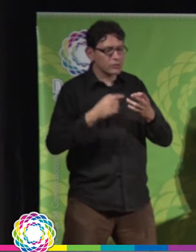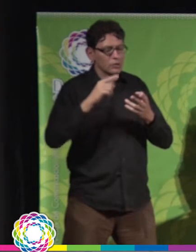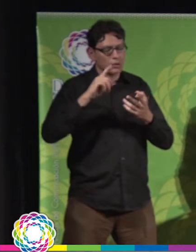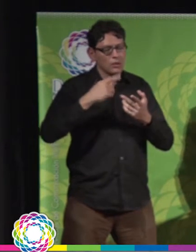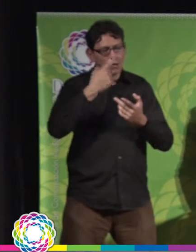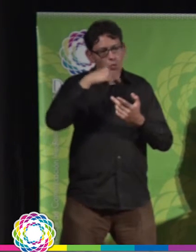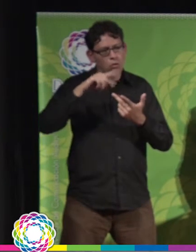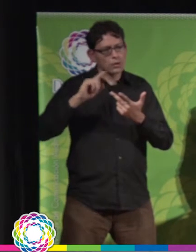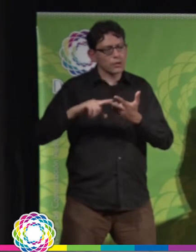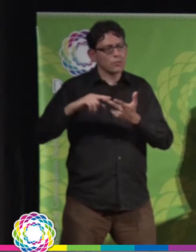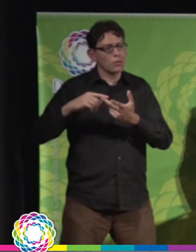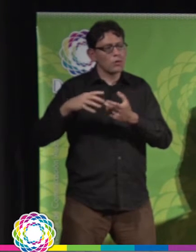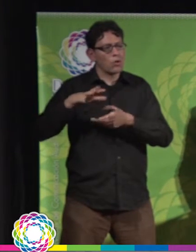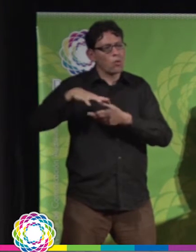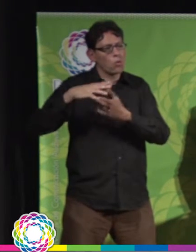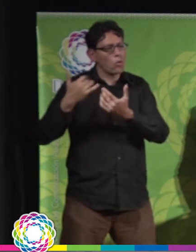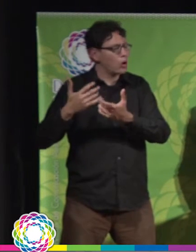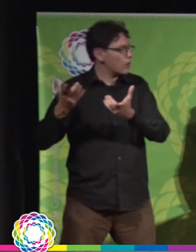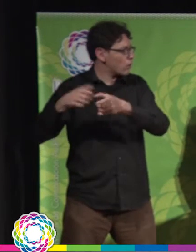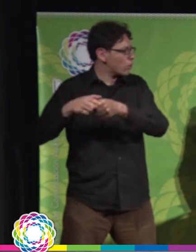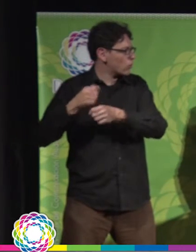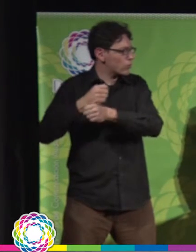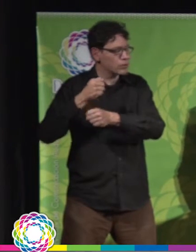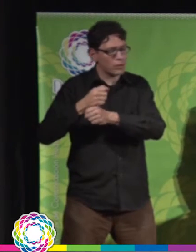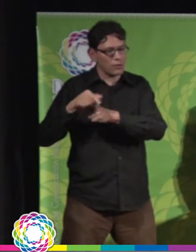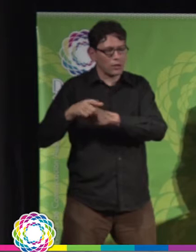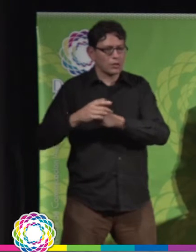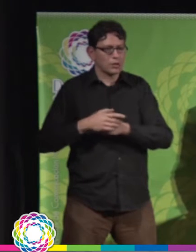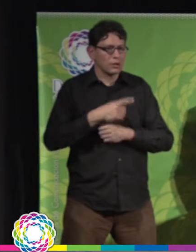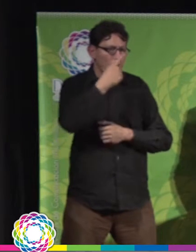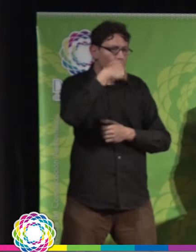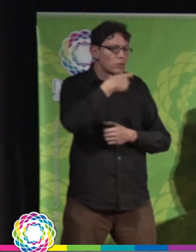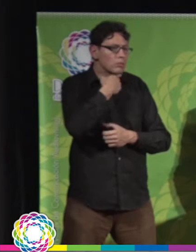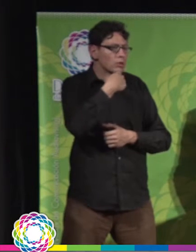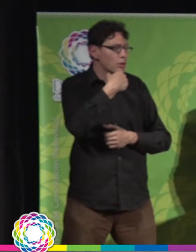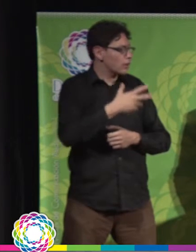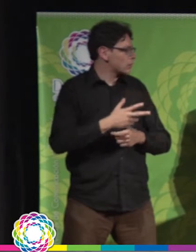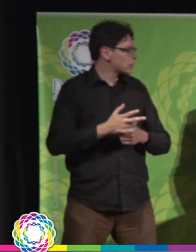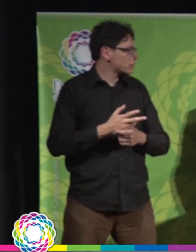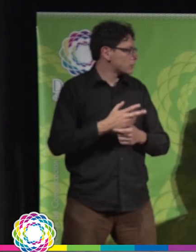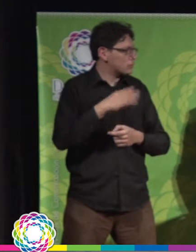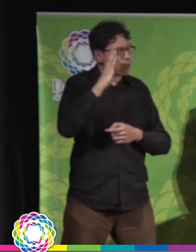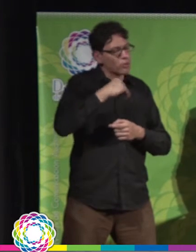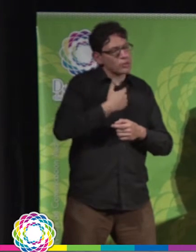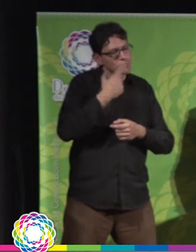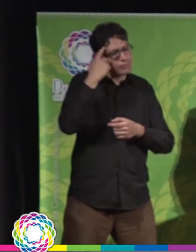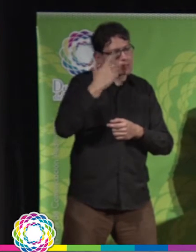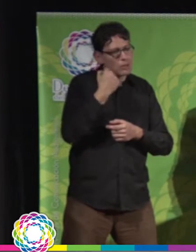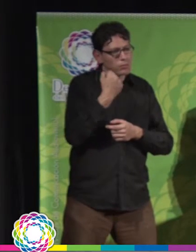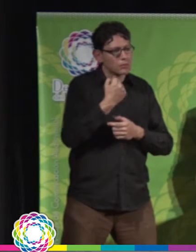último, el lugar de sindicalismo. Y la última cosa que quiero decir, ¿sí?, que me olvidaba y me parece significativo,